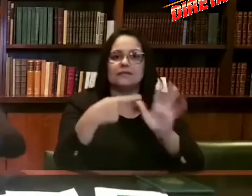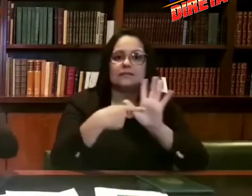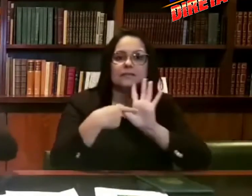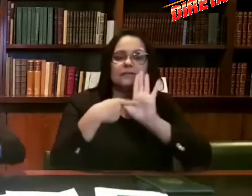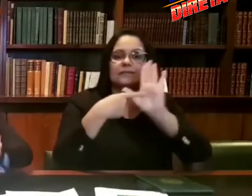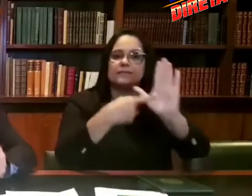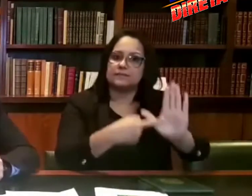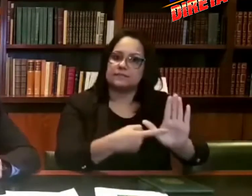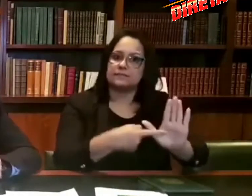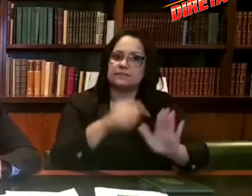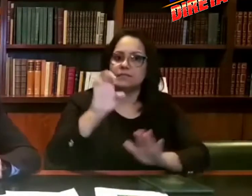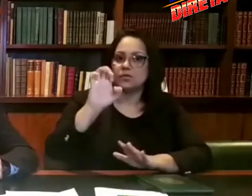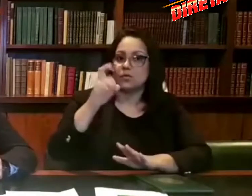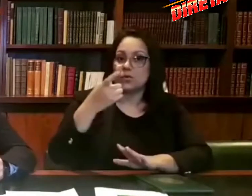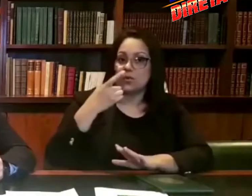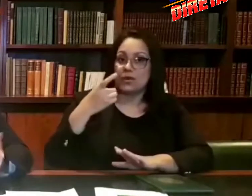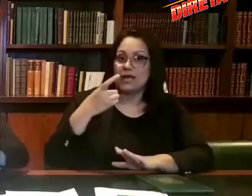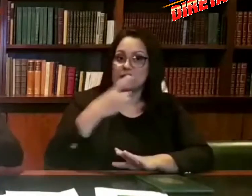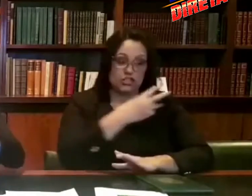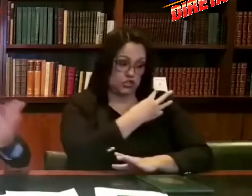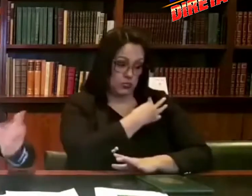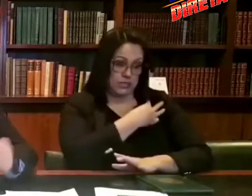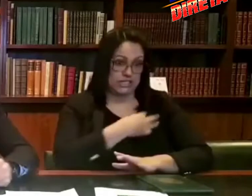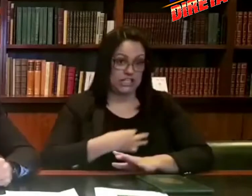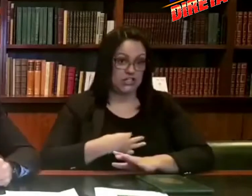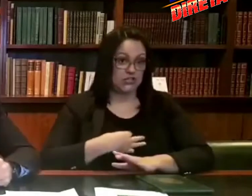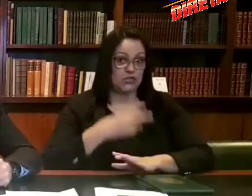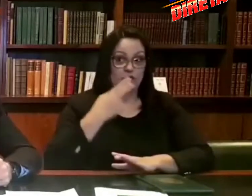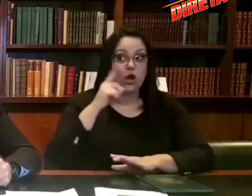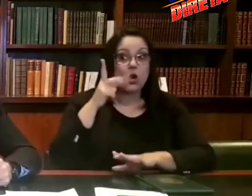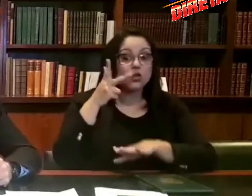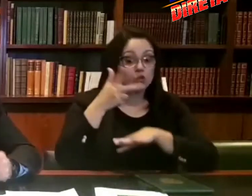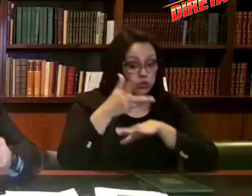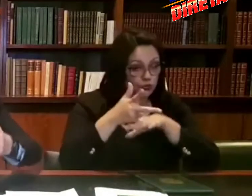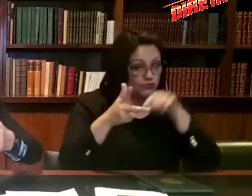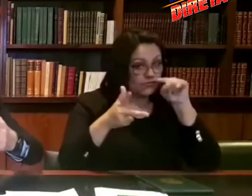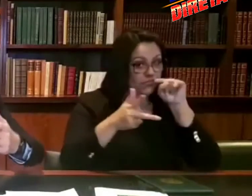que o ex-ministro disse que no vídeo